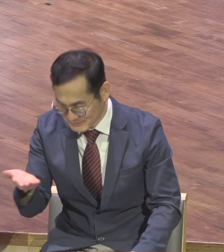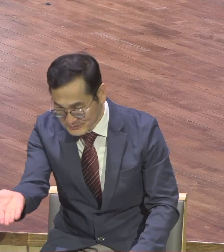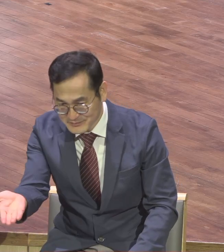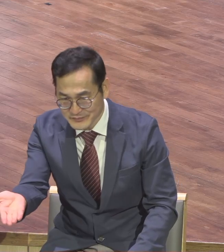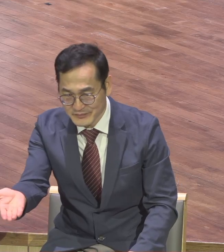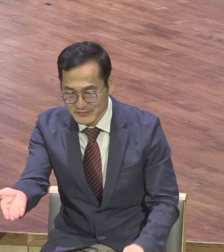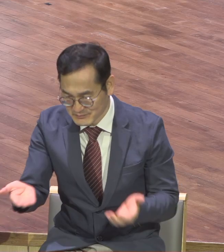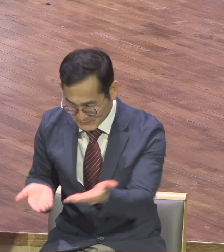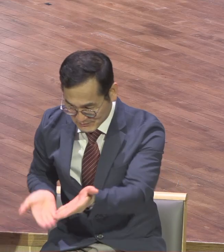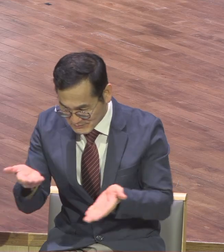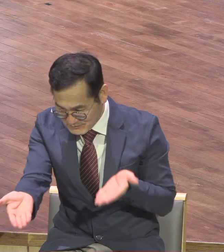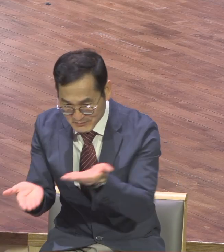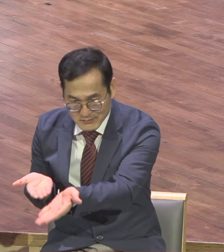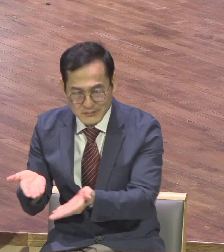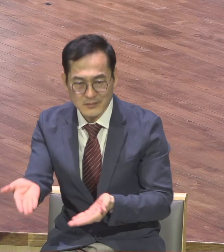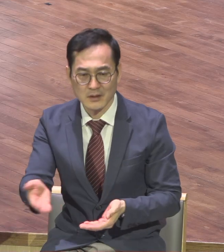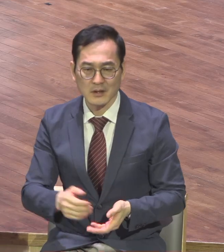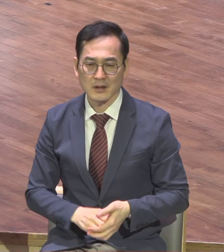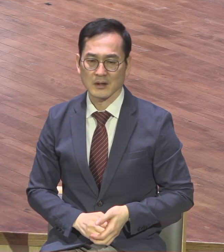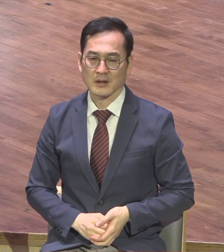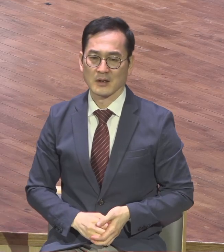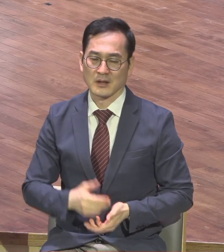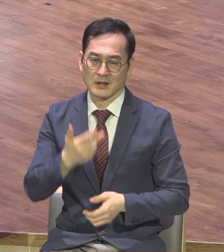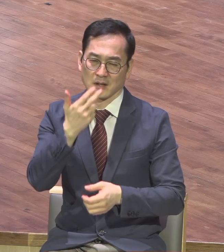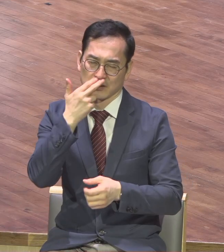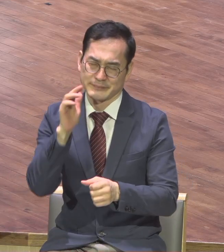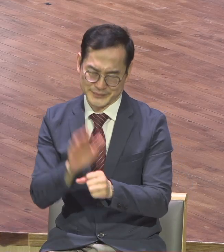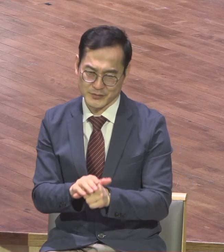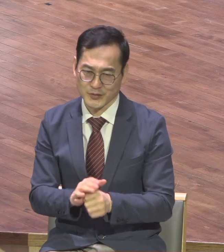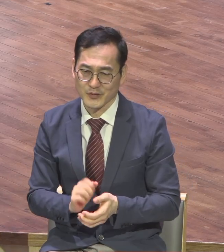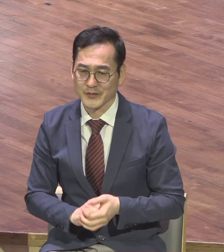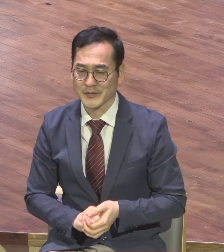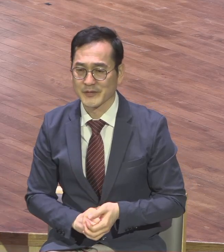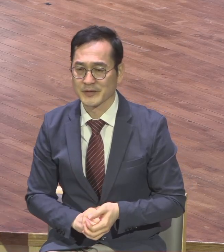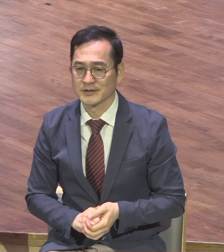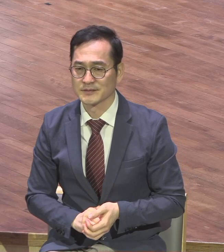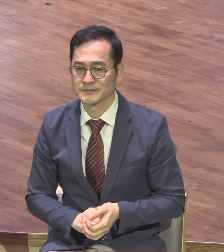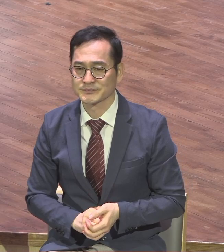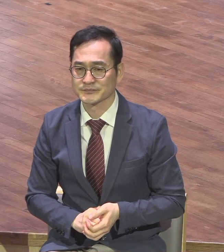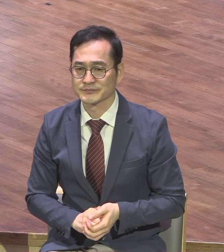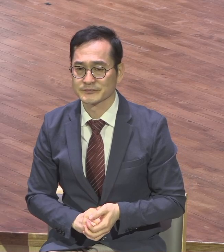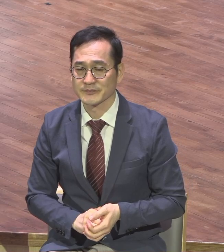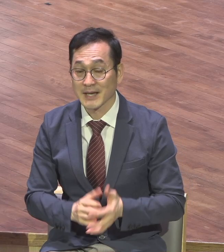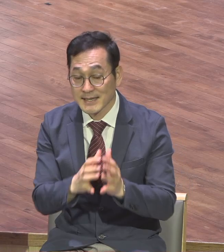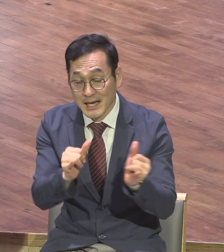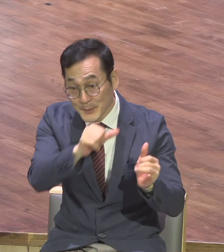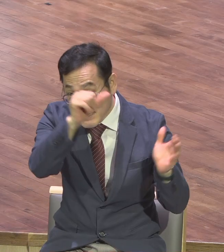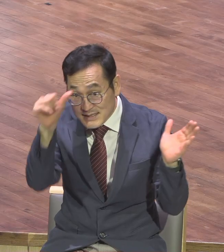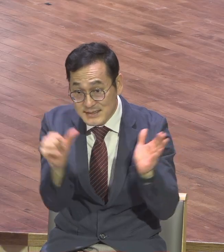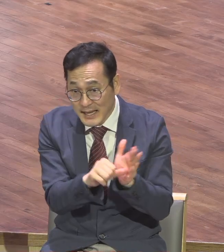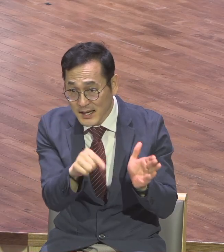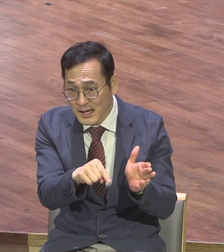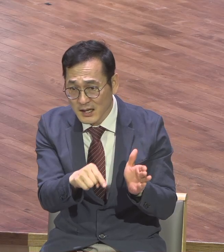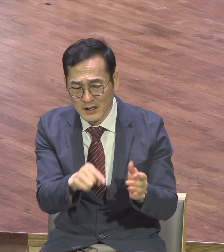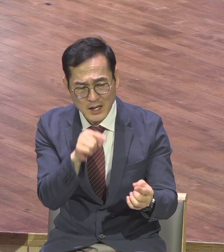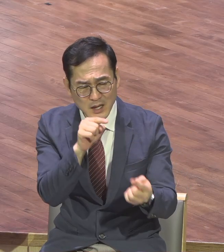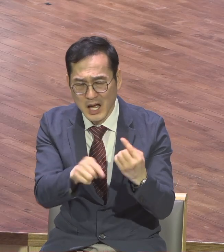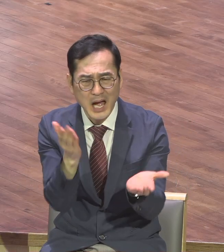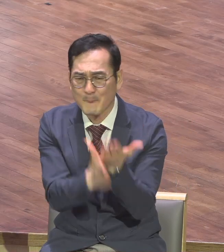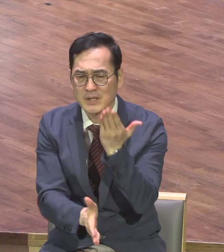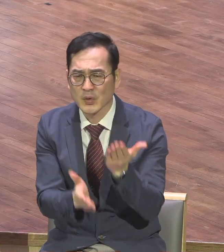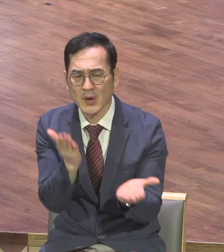영적으로요, 인간의 삶이라는 것이 이런 모순된 상태에 지금 빠져 있어요.